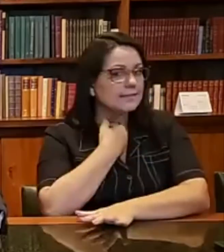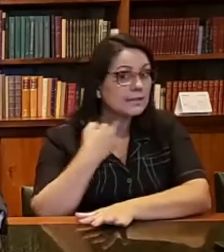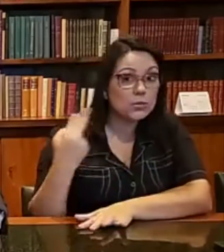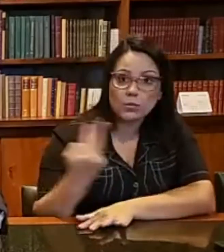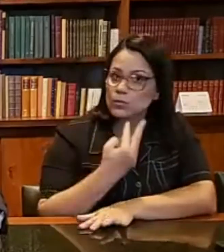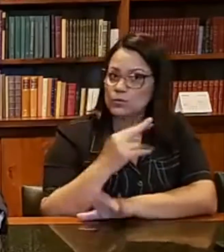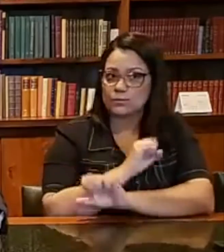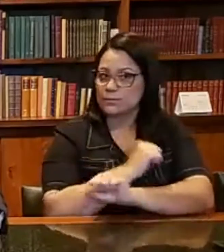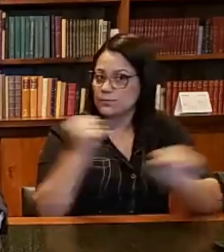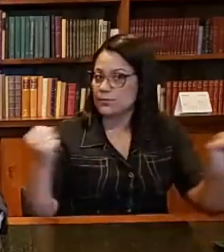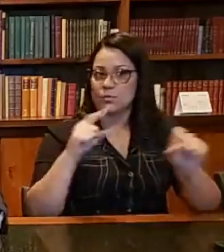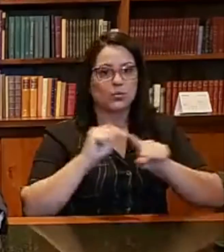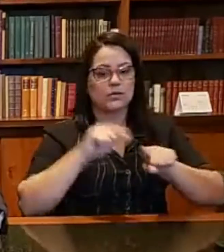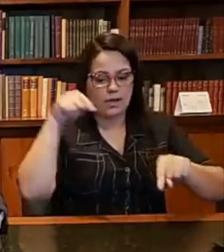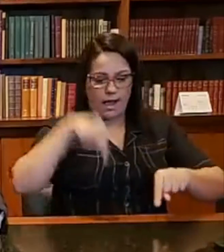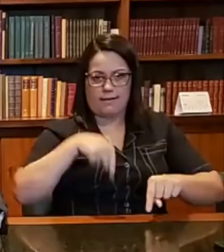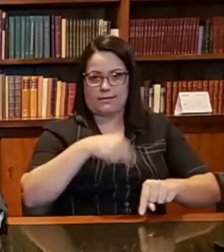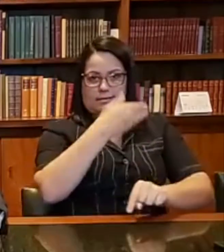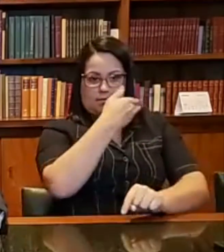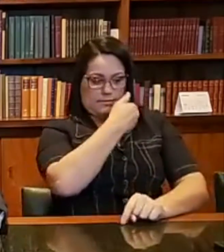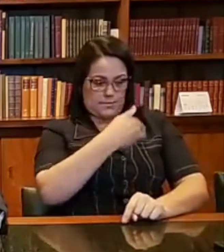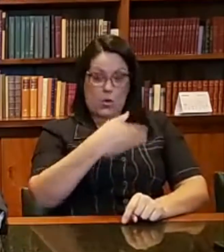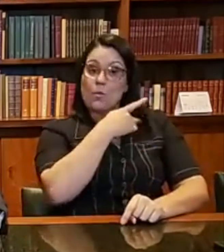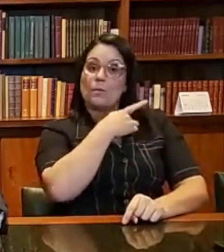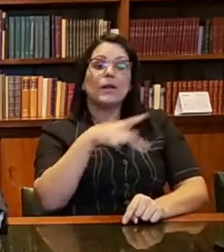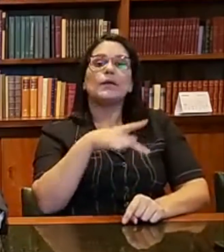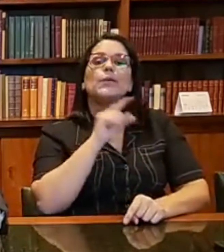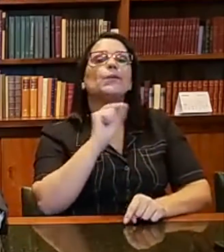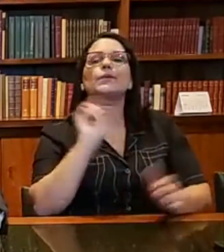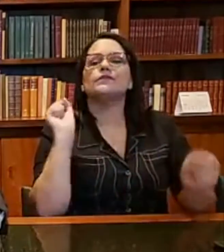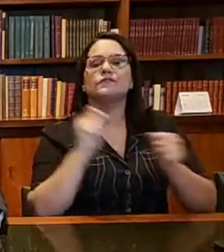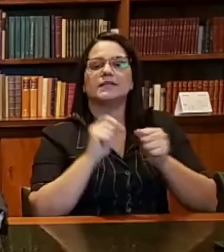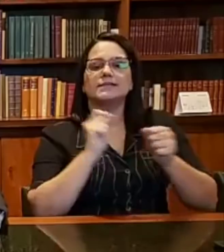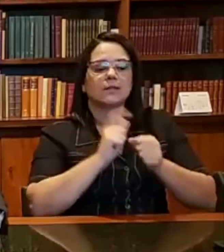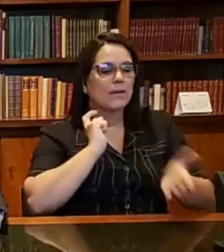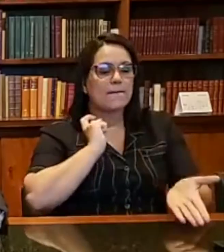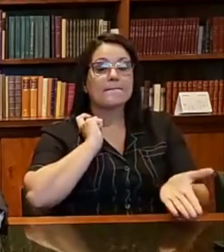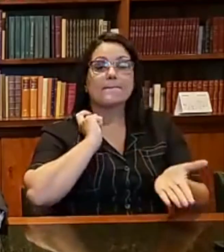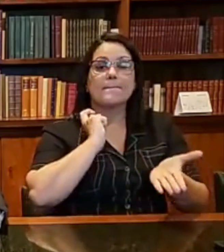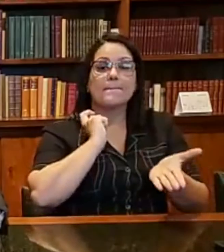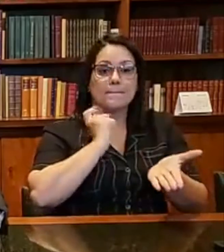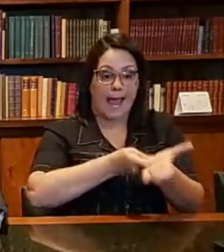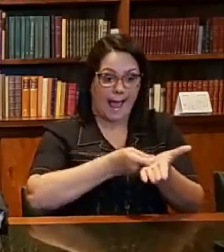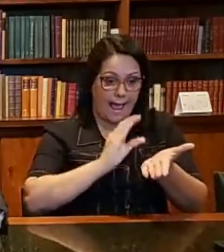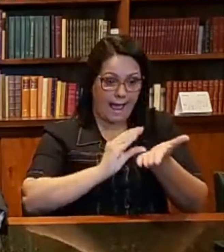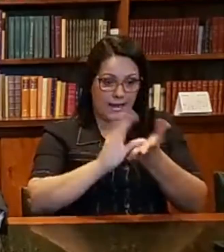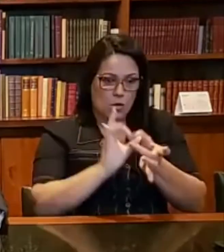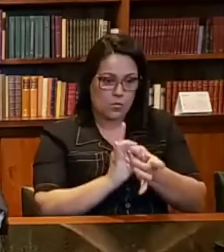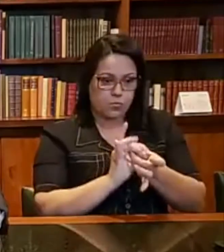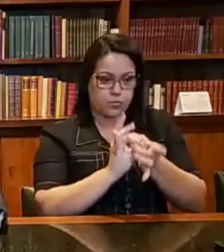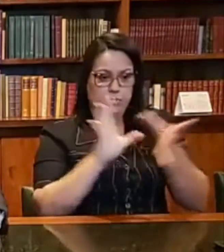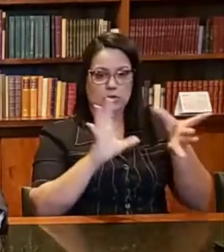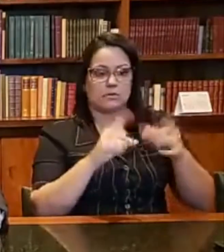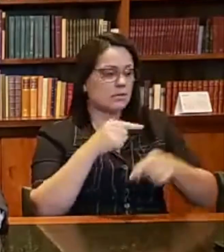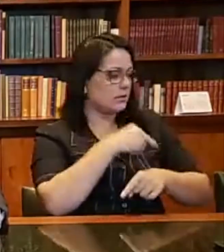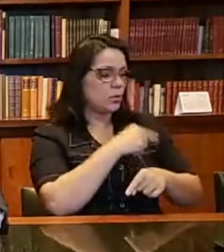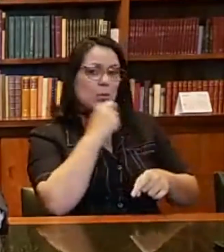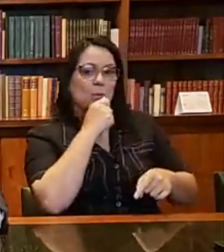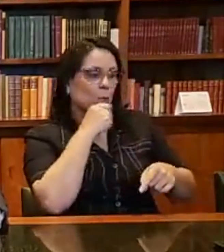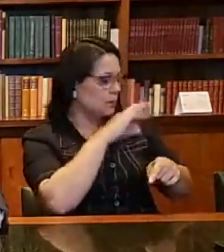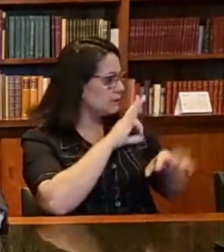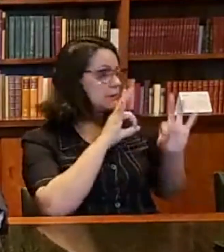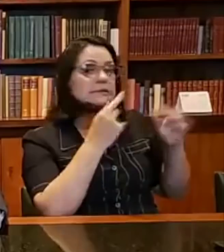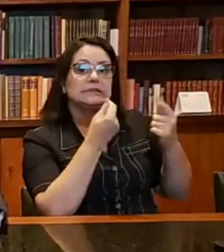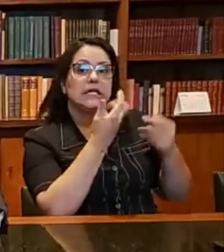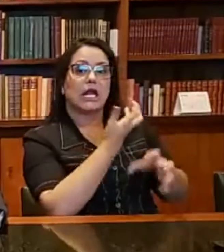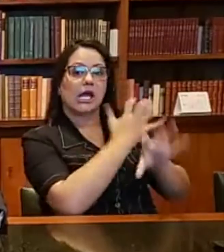possibilidade deste governo realizar um pagamento sem que tenha dinheiro e esteja